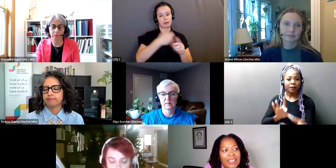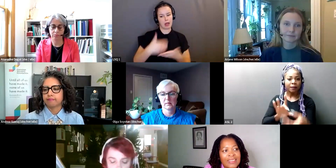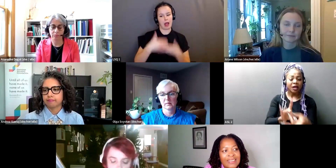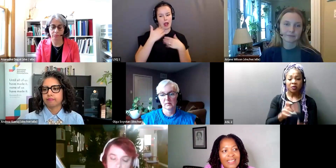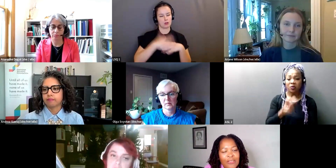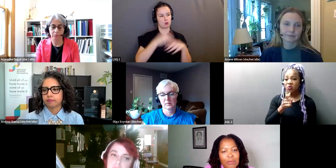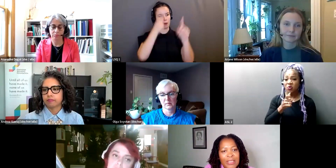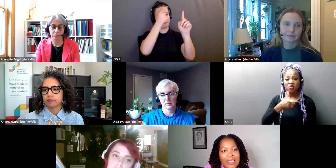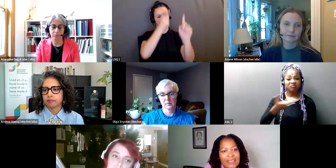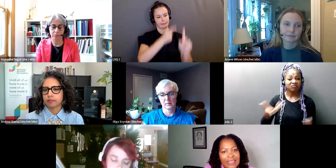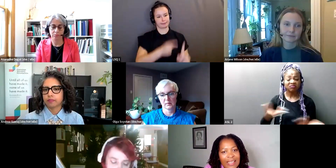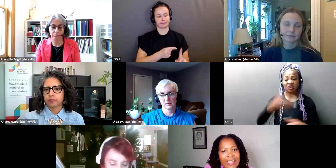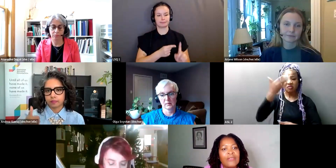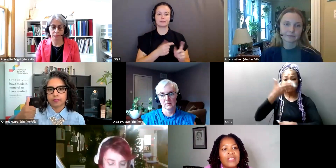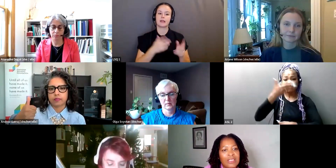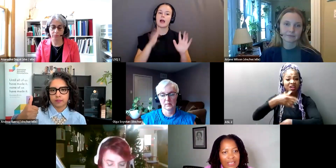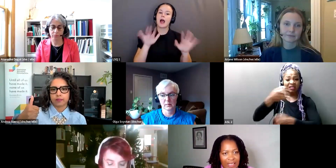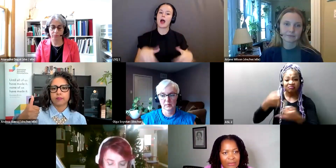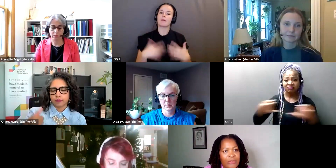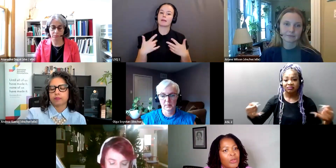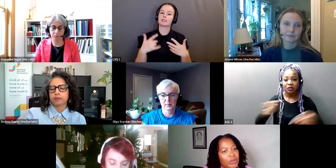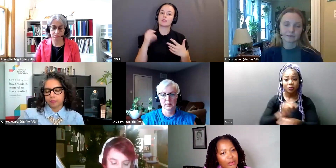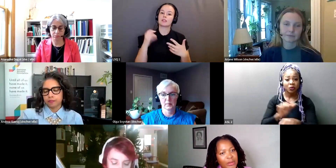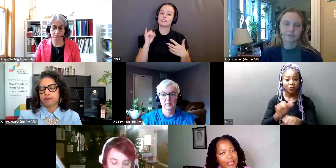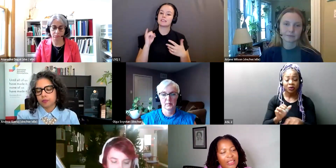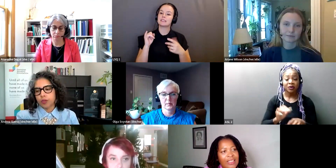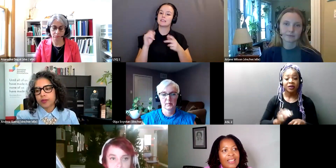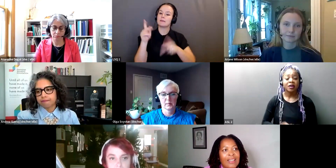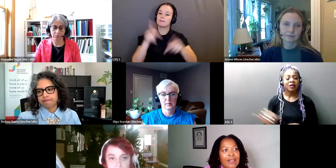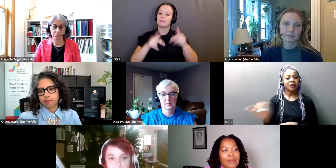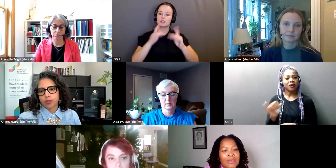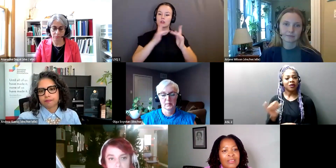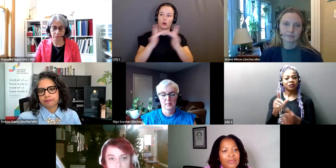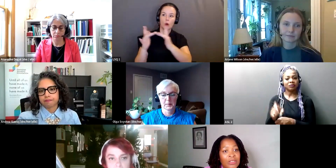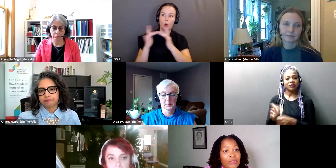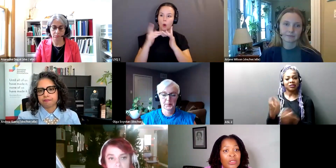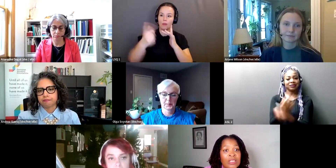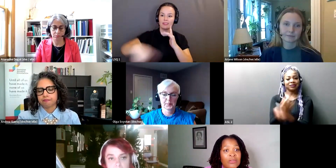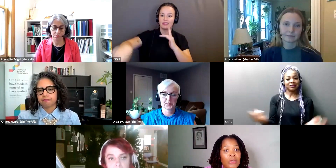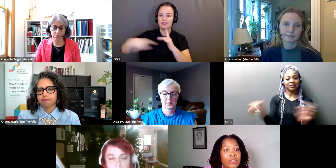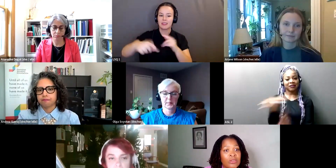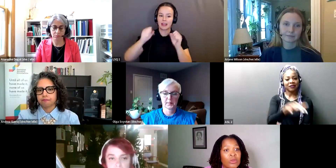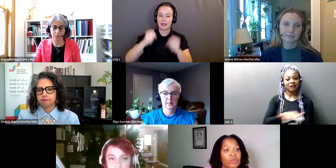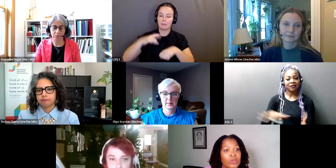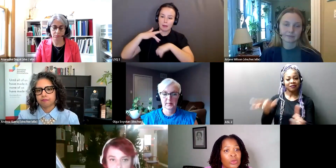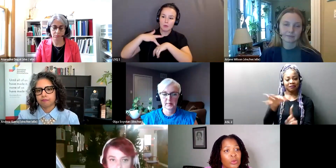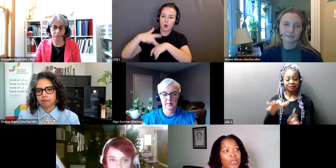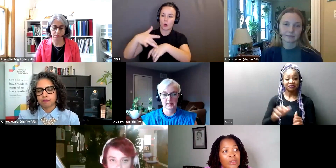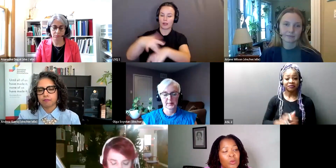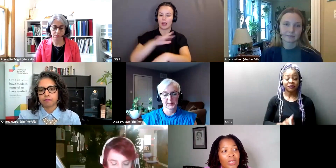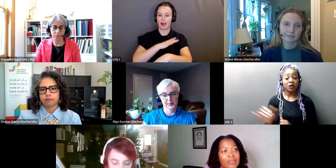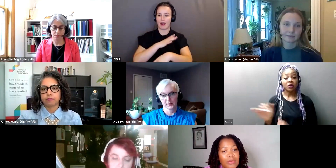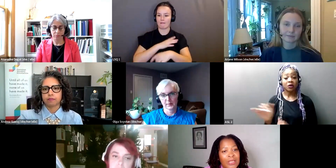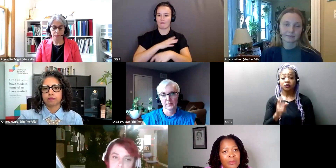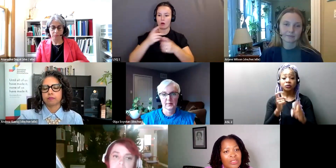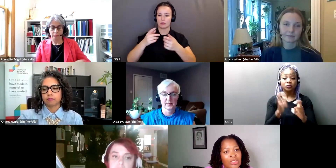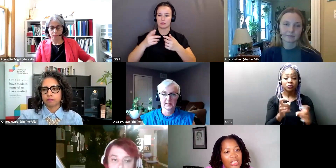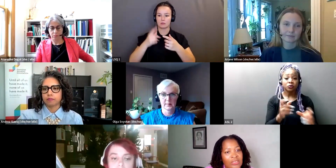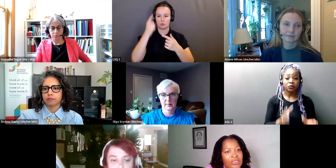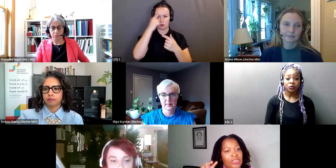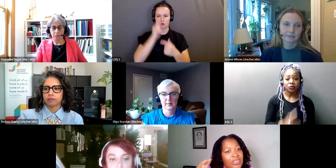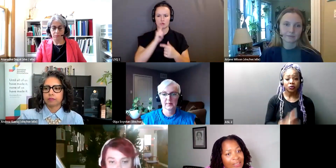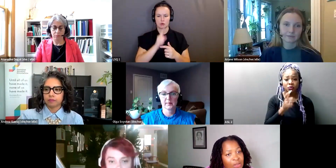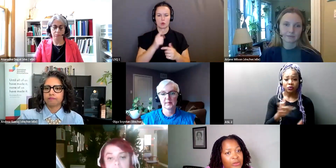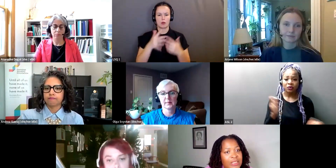capacité d'entrer en contact avec les gens sur le terrain, ces personnes qui peuvent offrir un lieu sûr pour